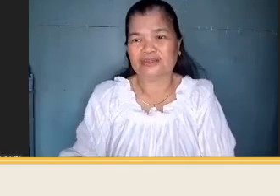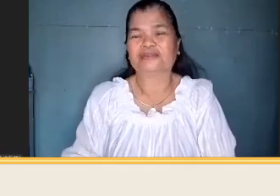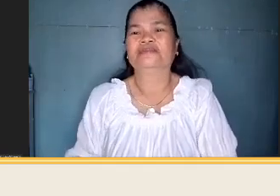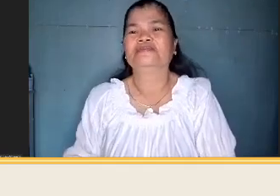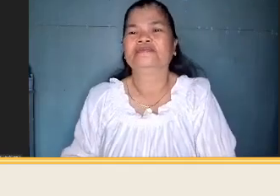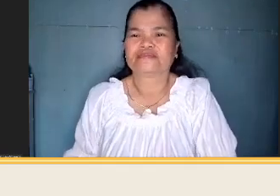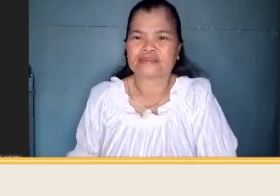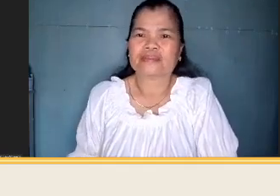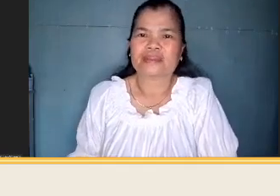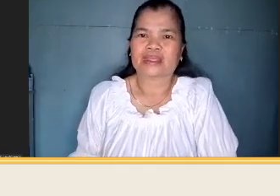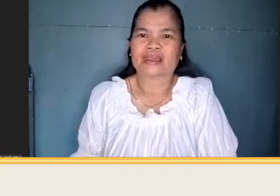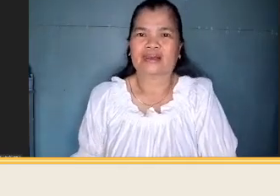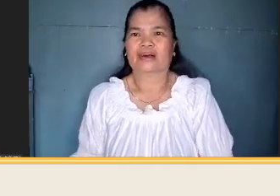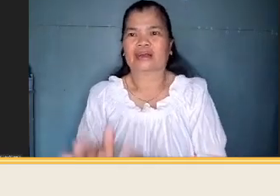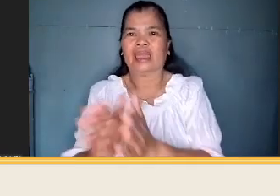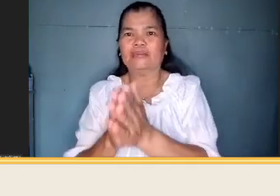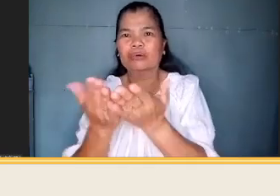Messenger.